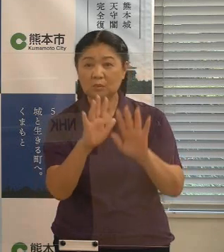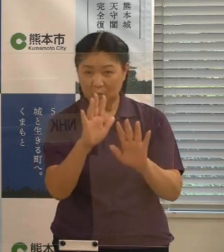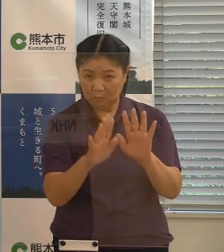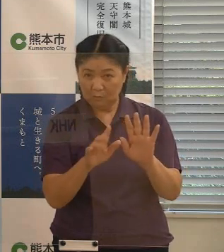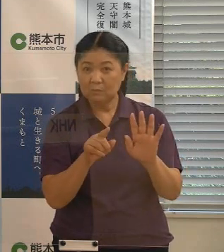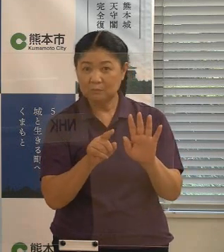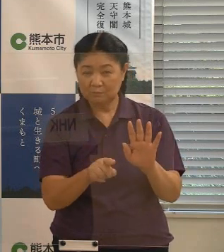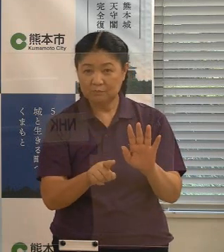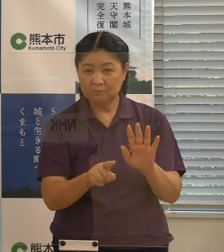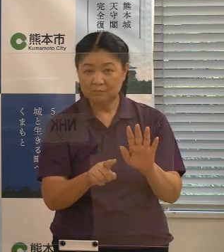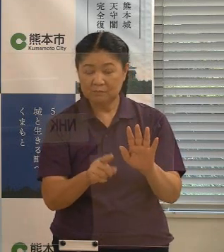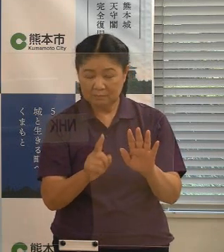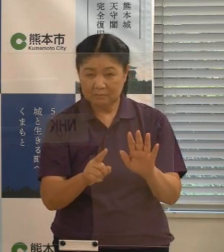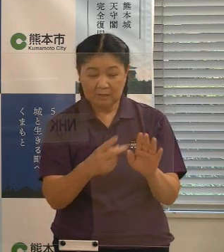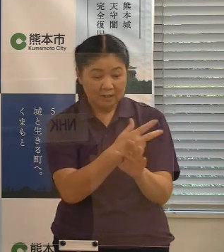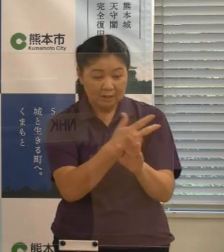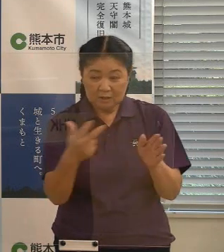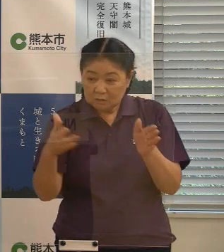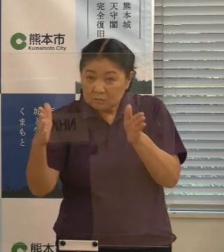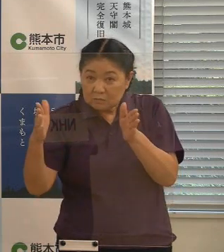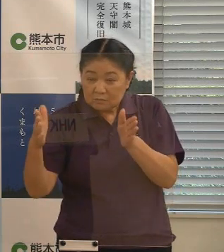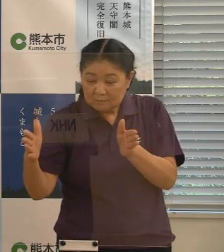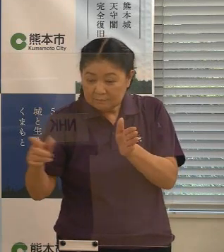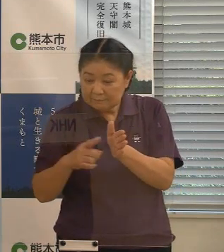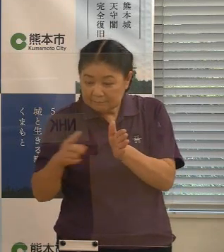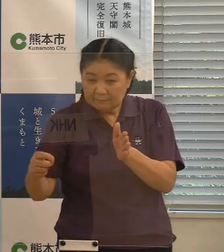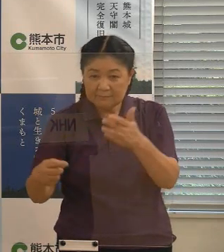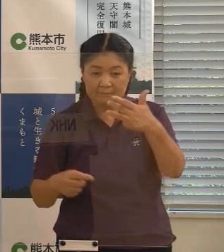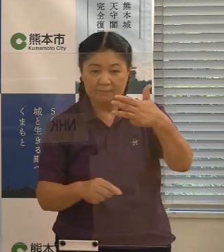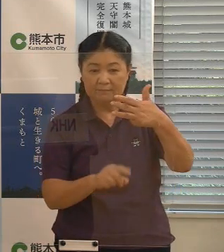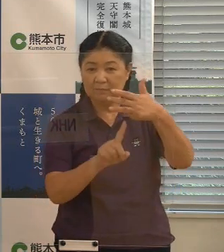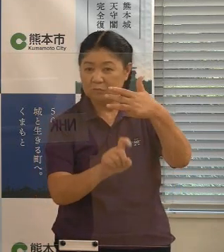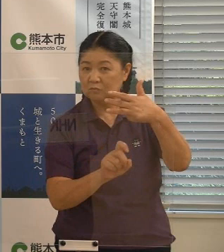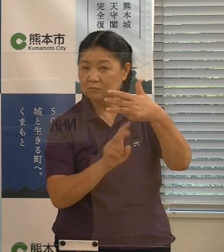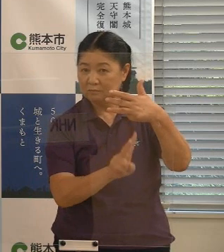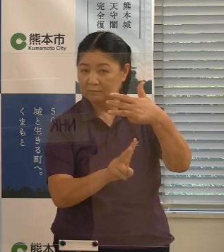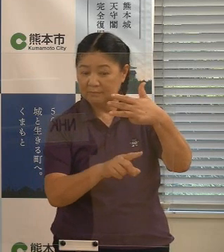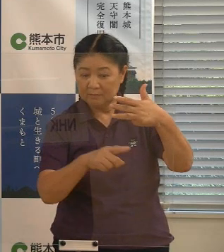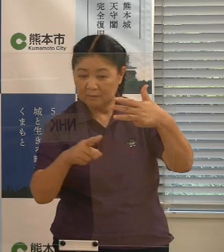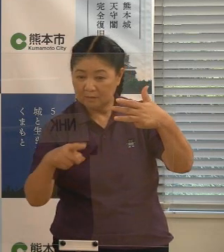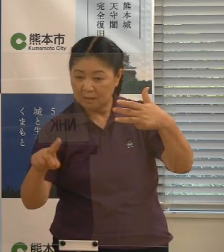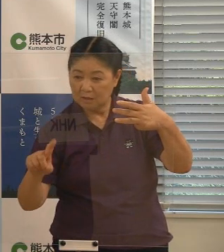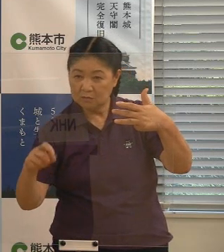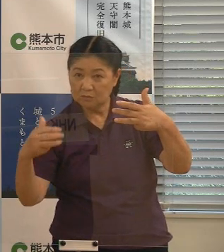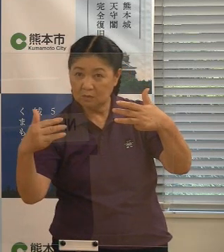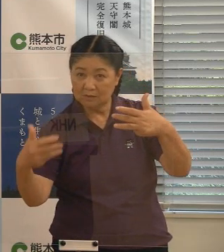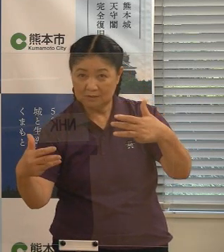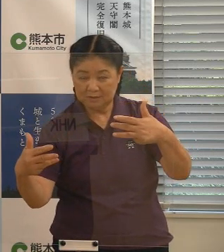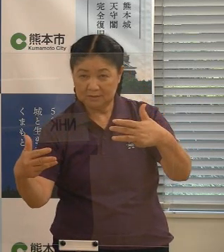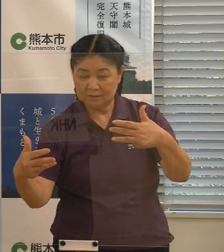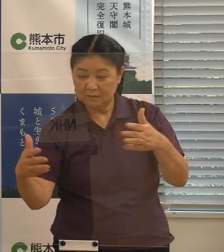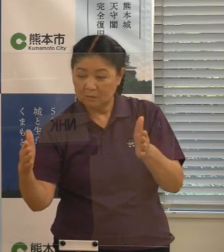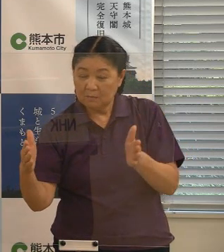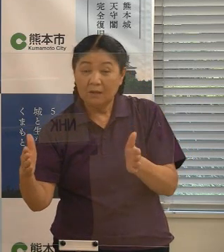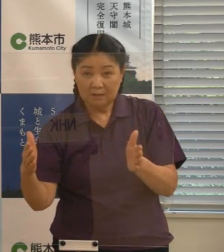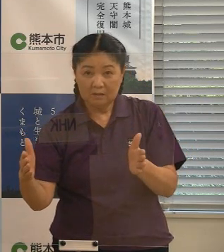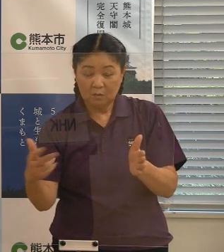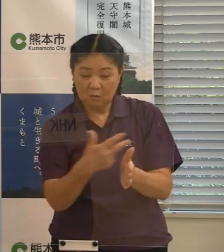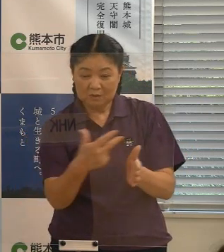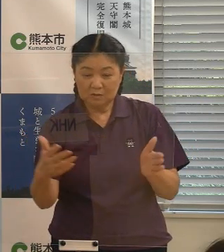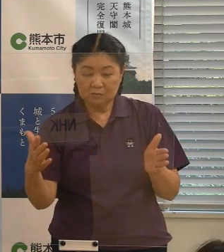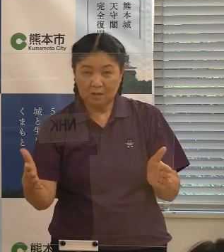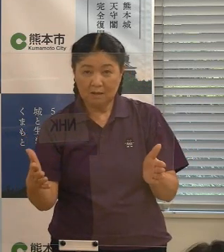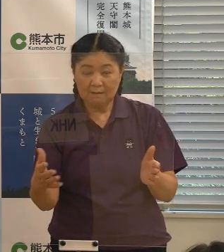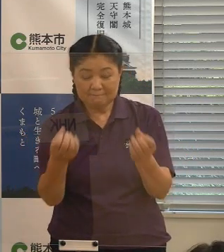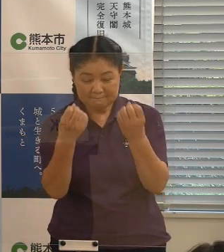ありますが、直近1週間の8月12日から18日までの新